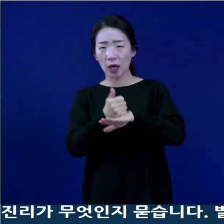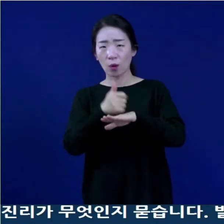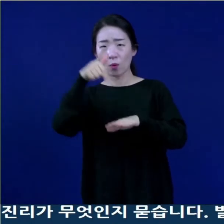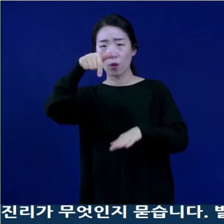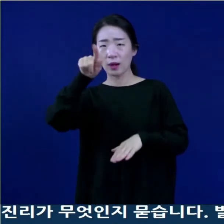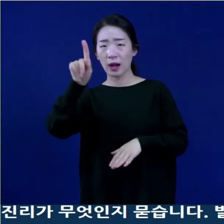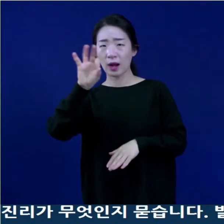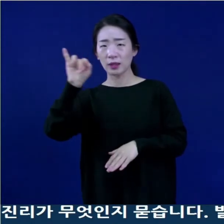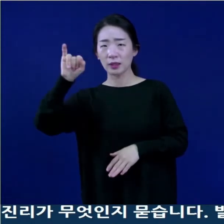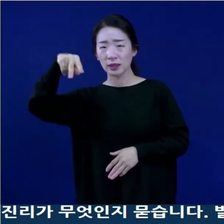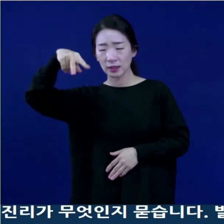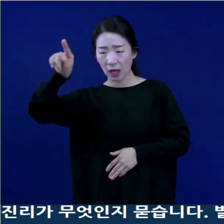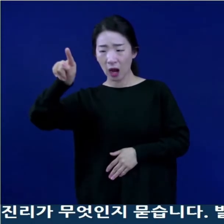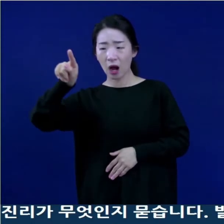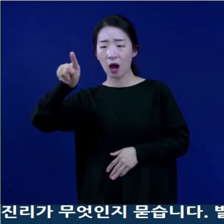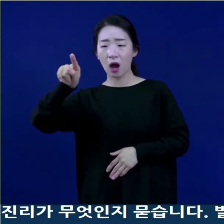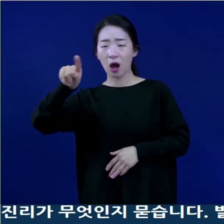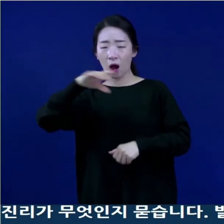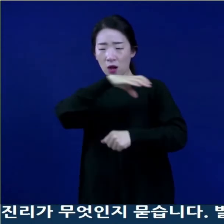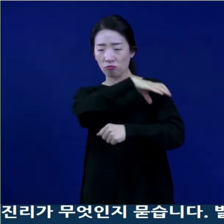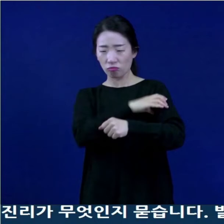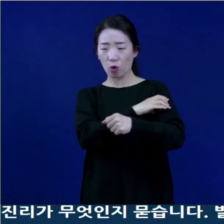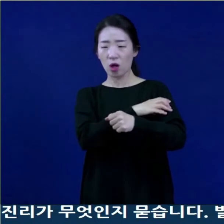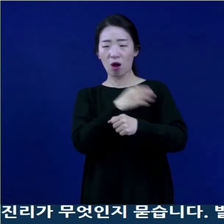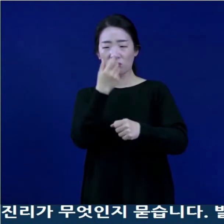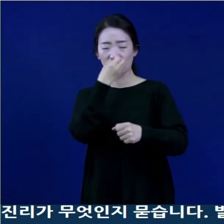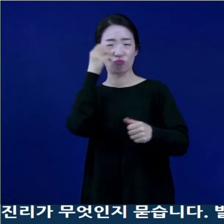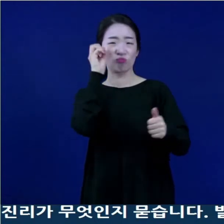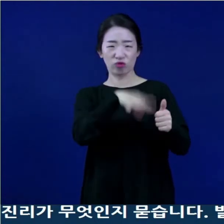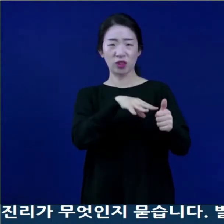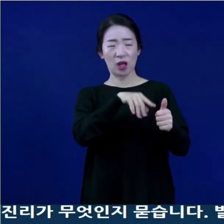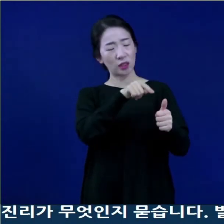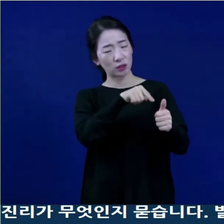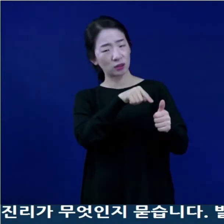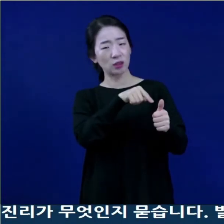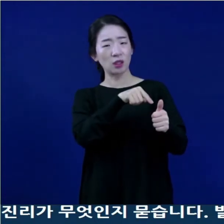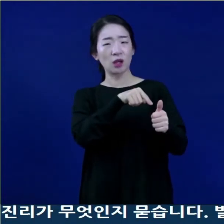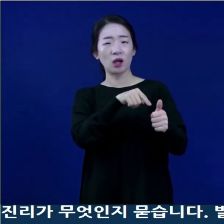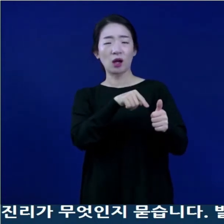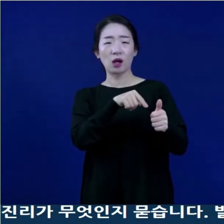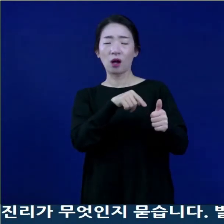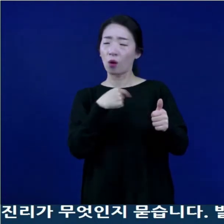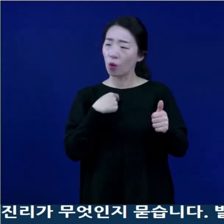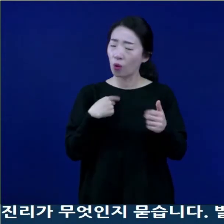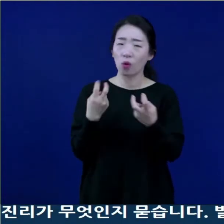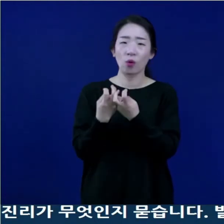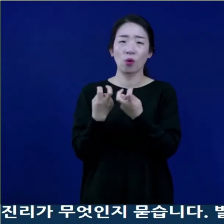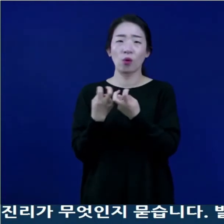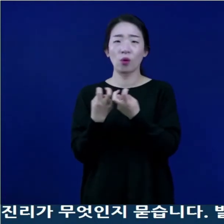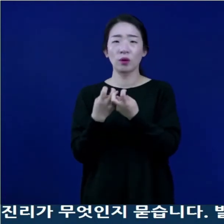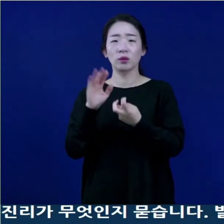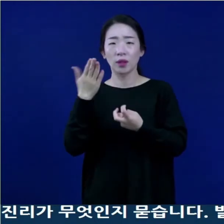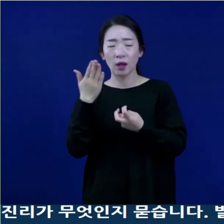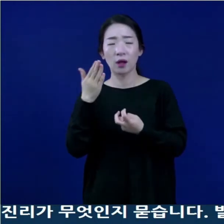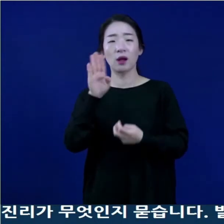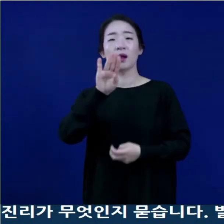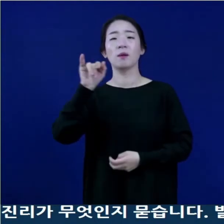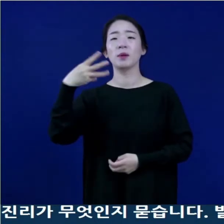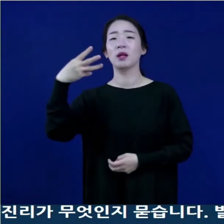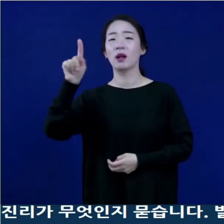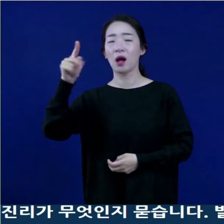무시하는 이 예수를 살려둔다면 당신은 가이사의 충신이 아니다, 이렇게 해대니 빌라도가 갈피를 잡을 수 없었던